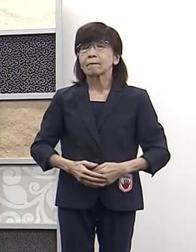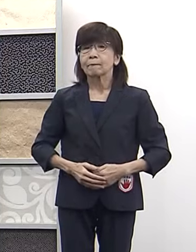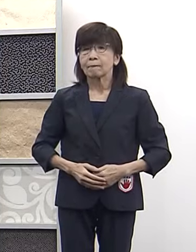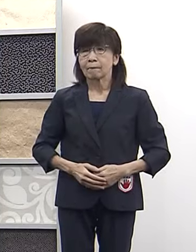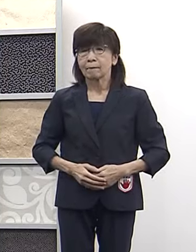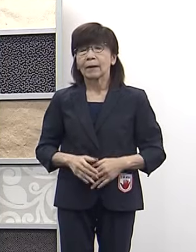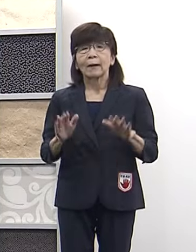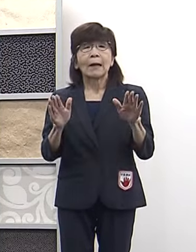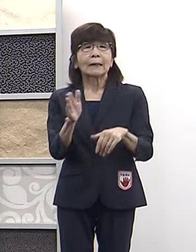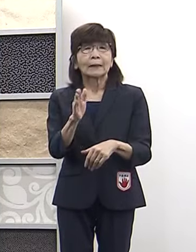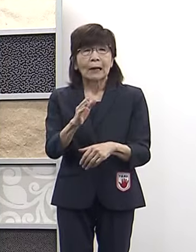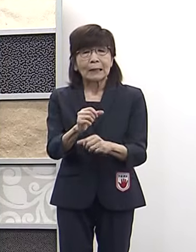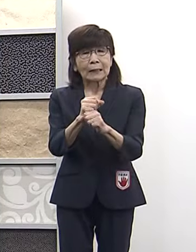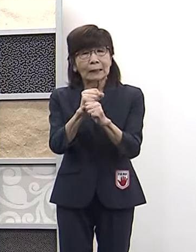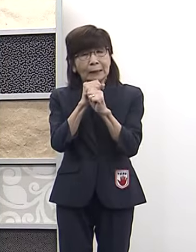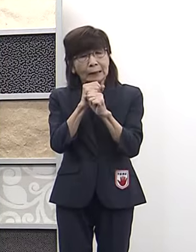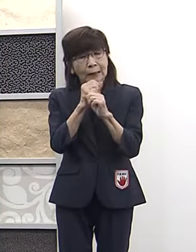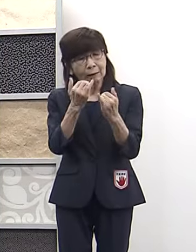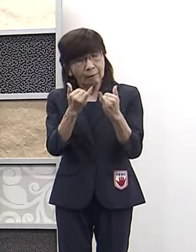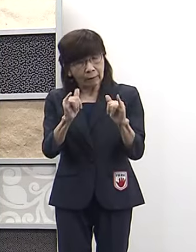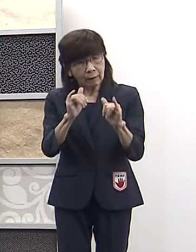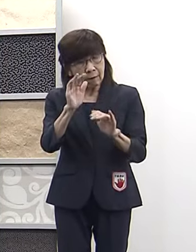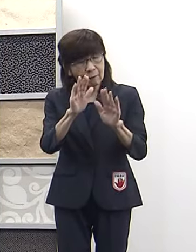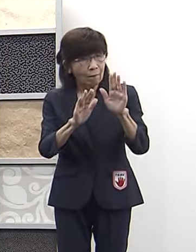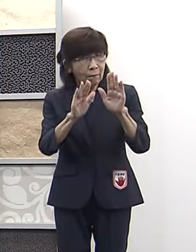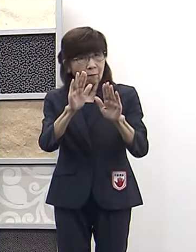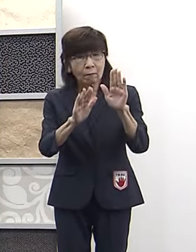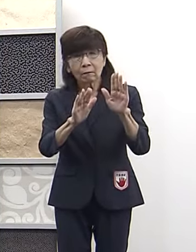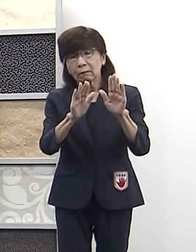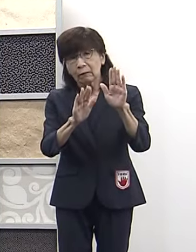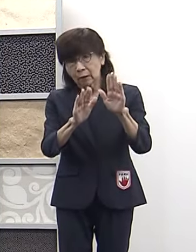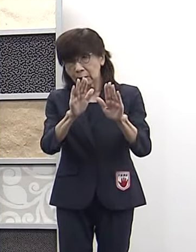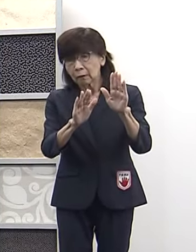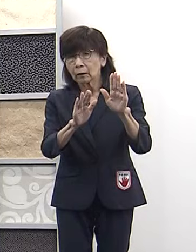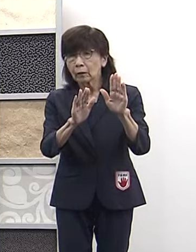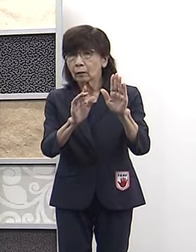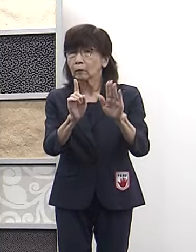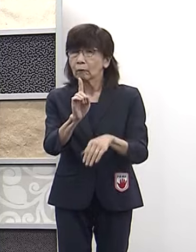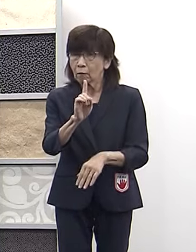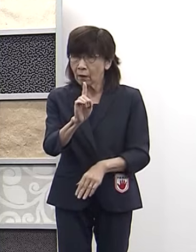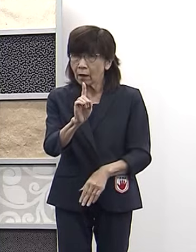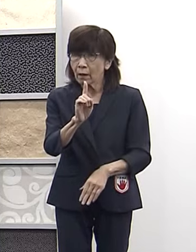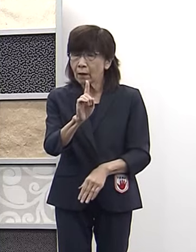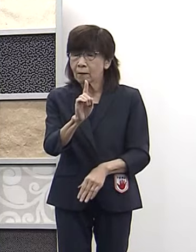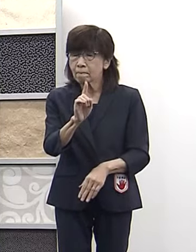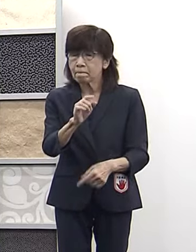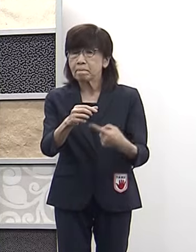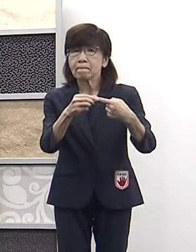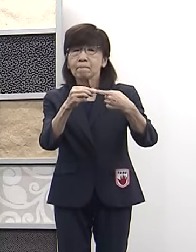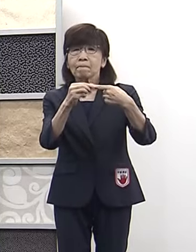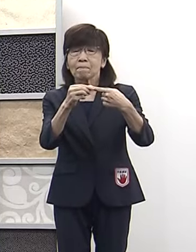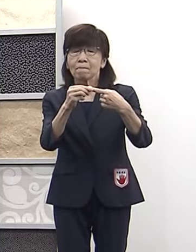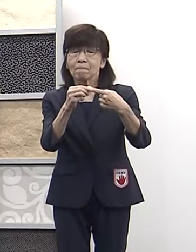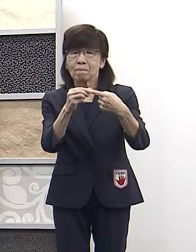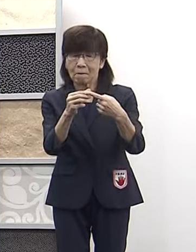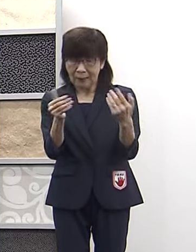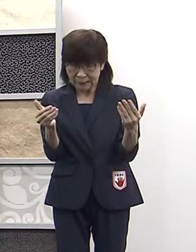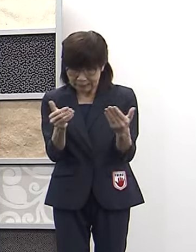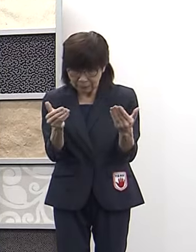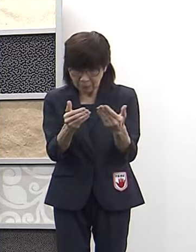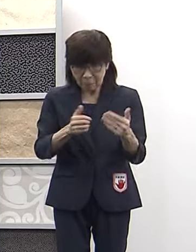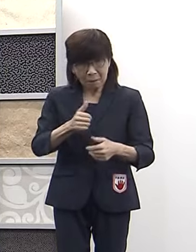近年の自殺の特徴、特徴というか傾向といたしまして、一つには働き盛りの